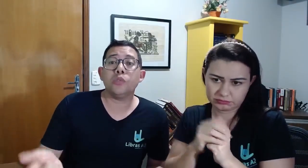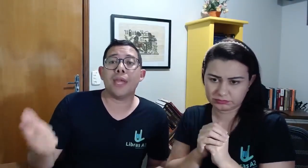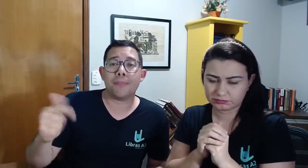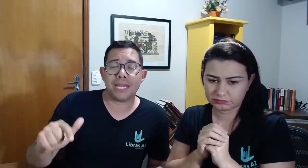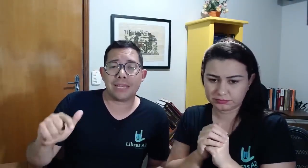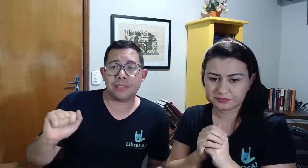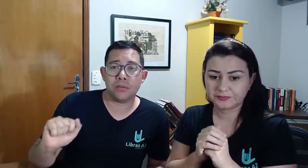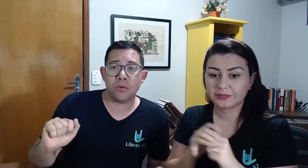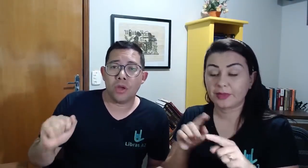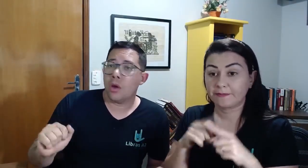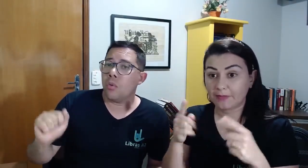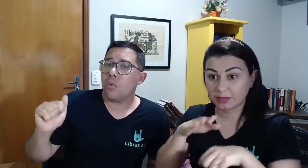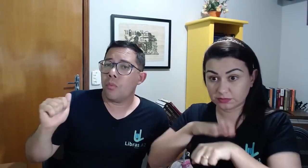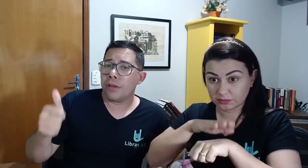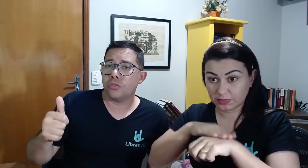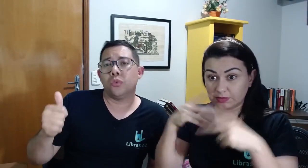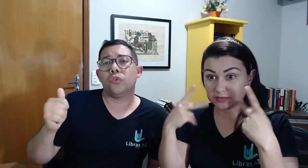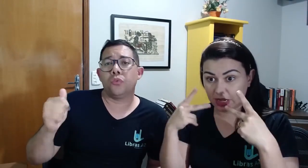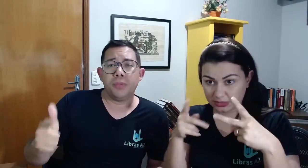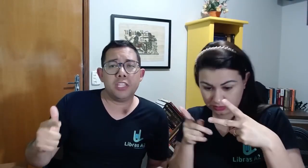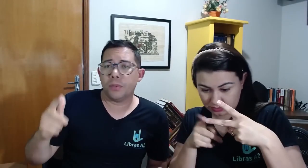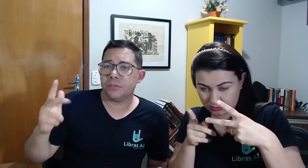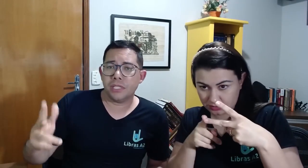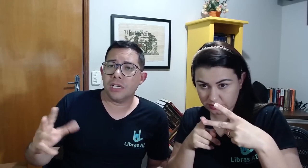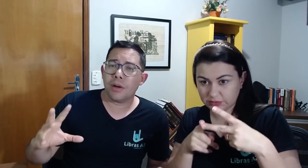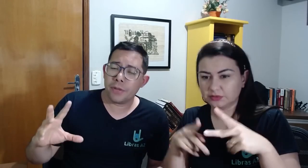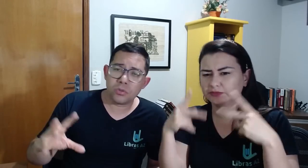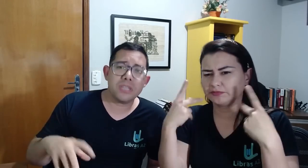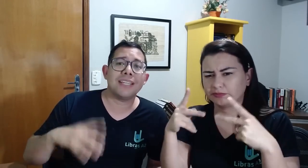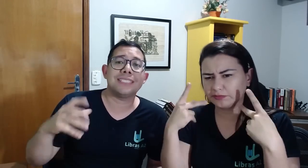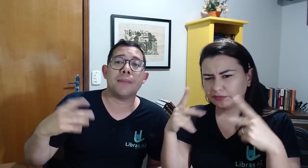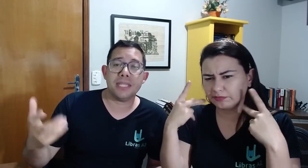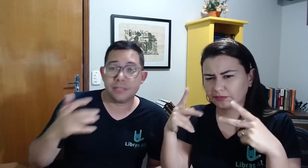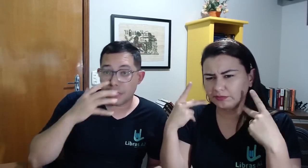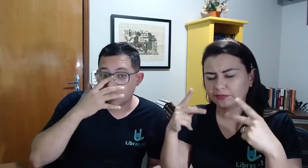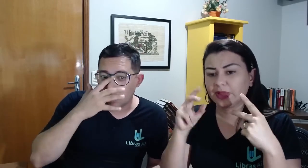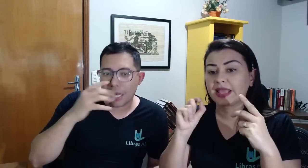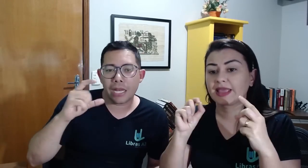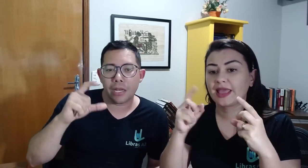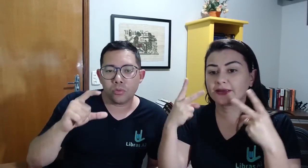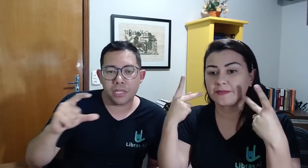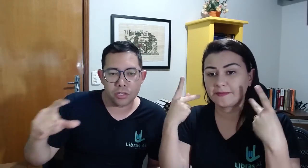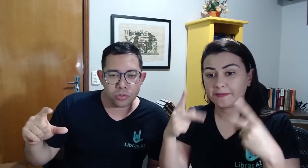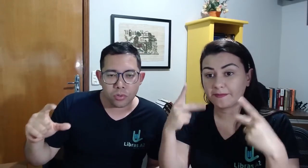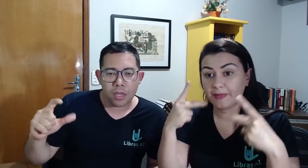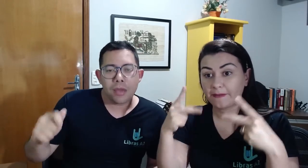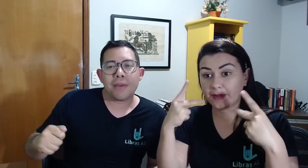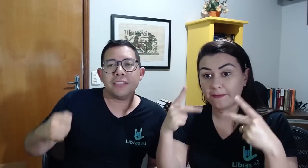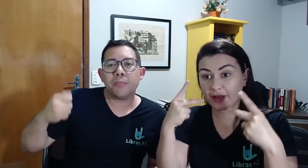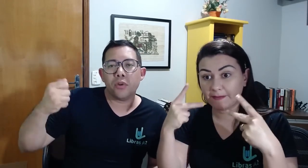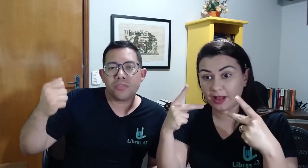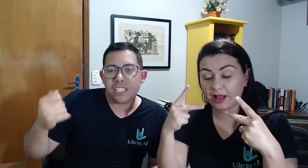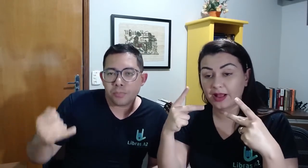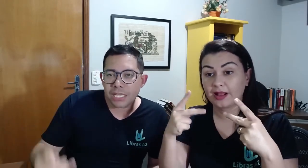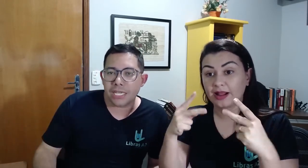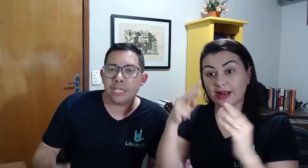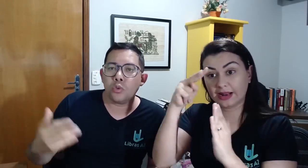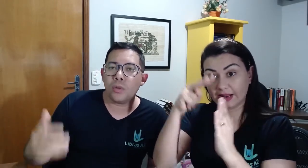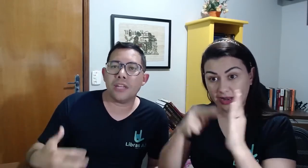é a pregação, o pastor, o bispo, o ancião, a pessoa que vai estar ministrando, ela lê o texto, mas depois vai explicando ele de